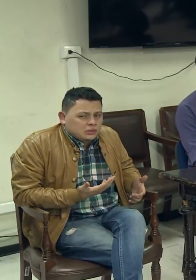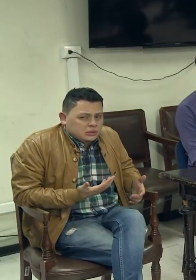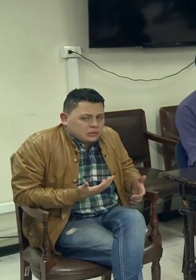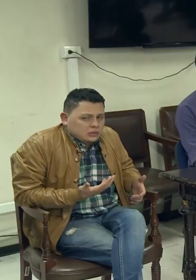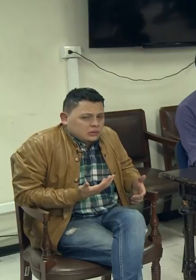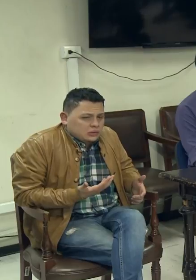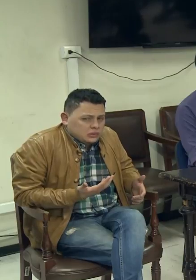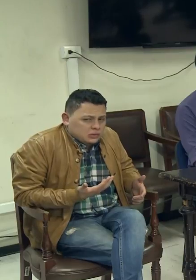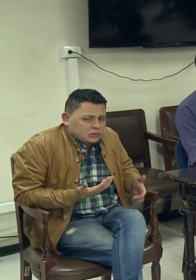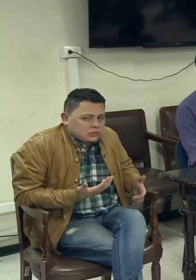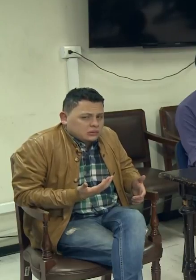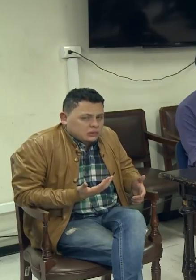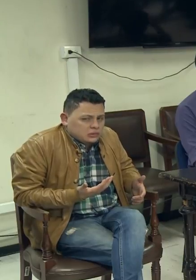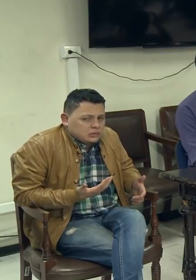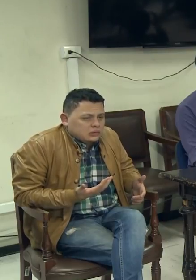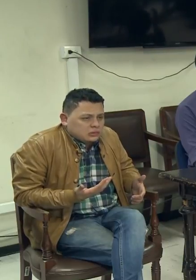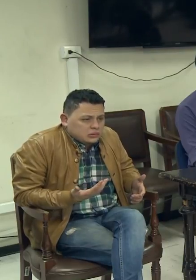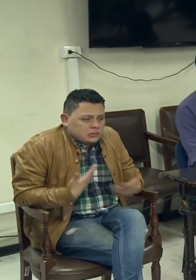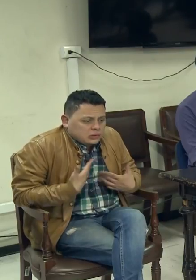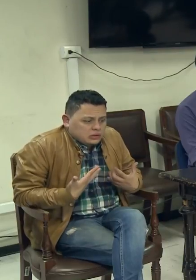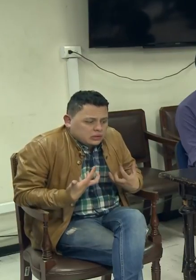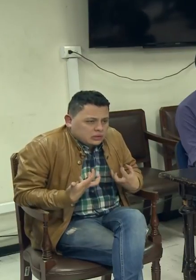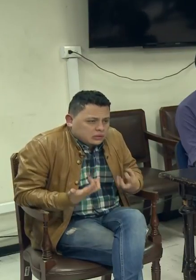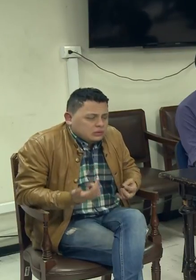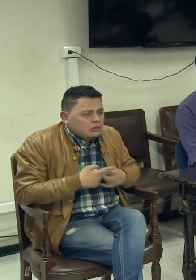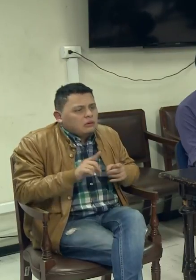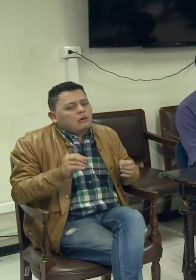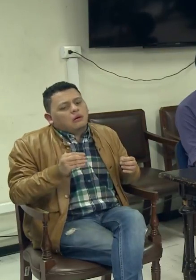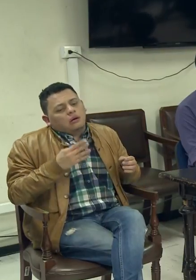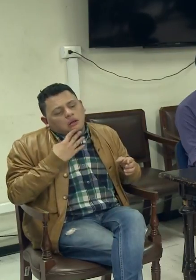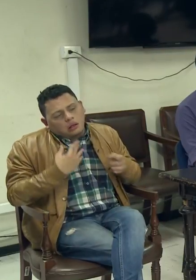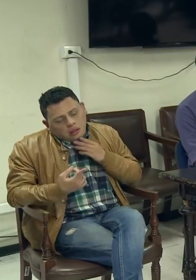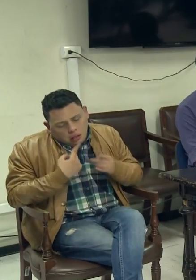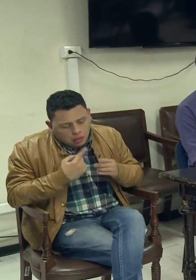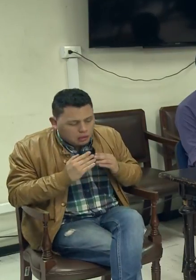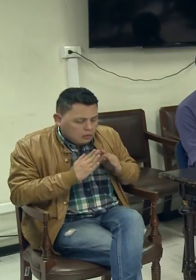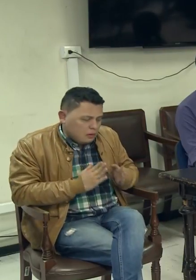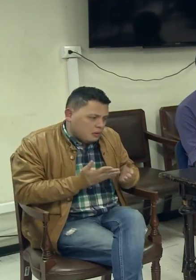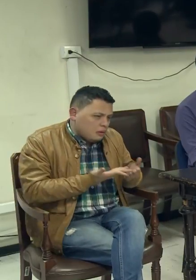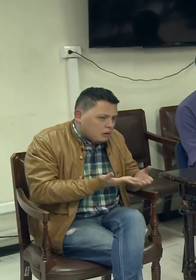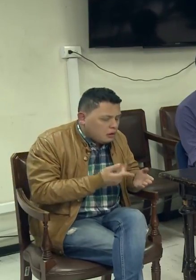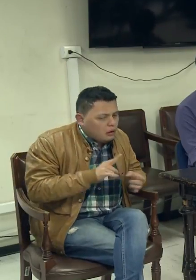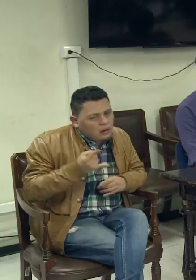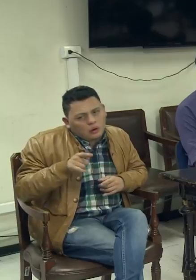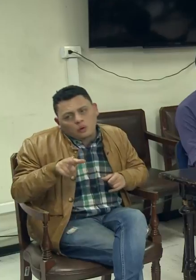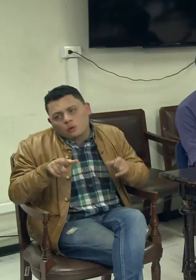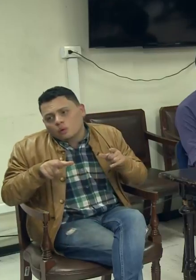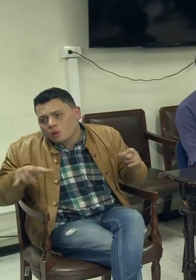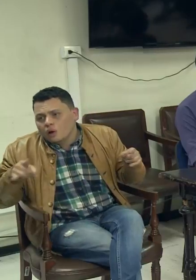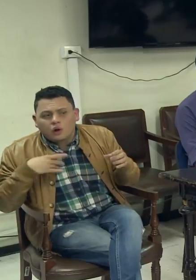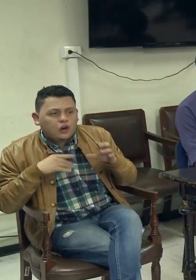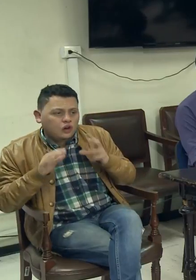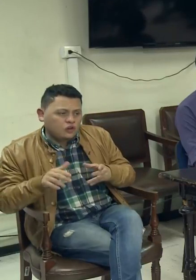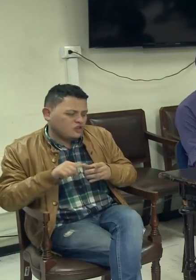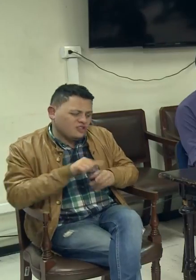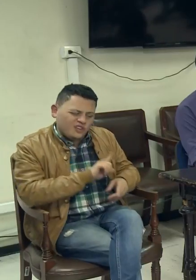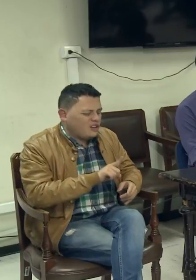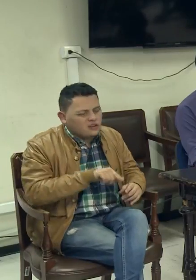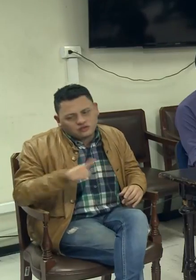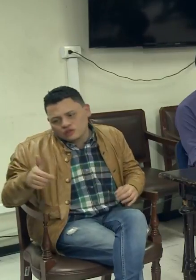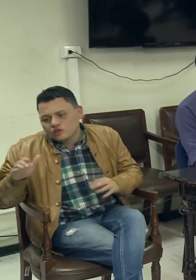Jugar, cantar, regresar a casa, platicando con los vecinos, ir a ciertos cursos antes que a